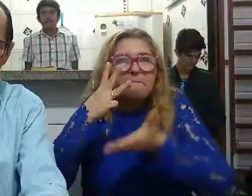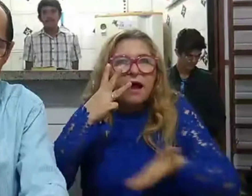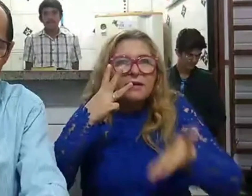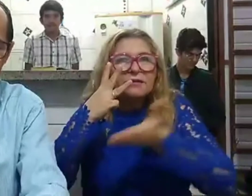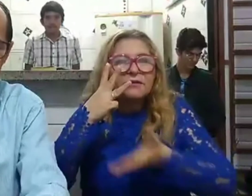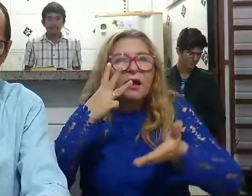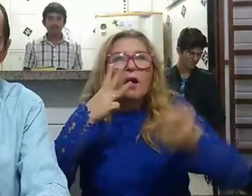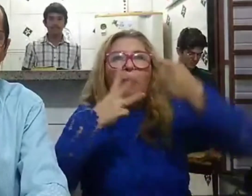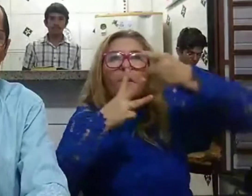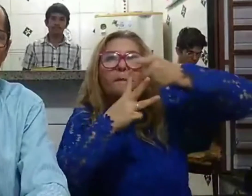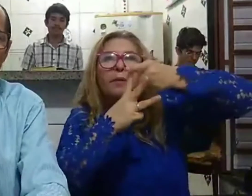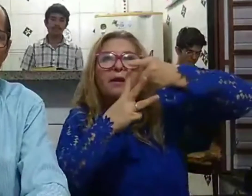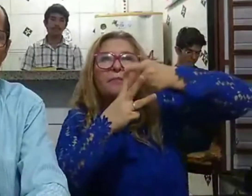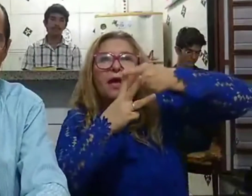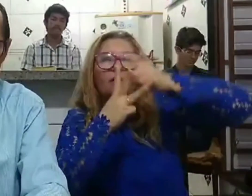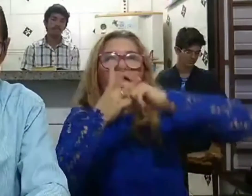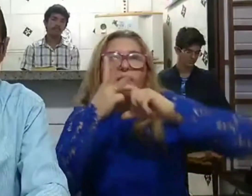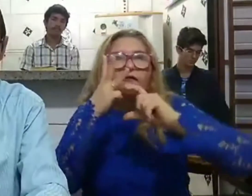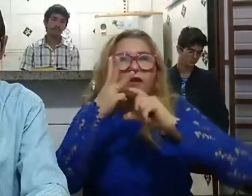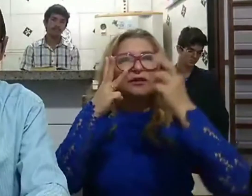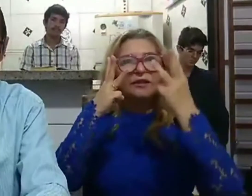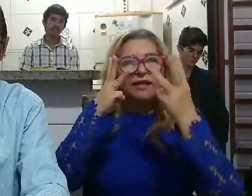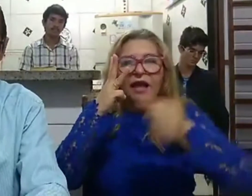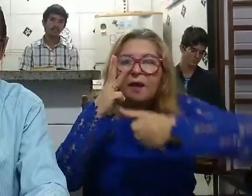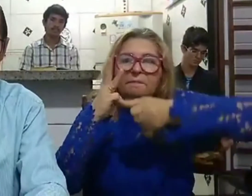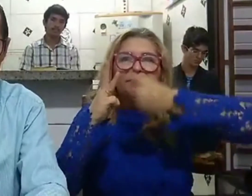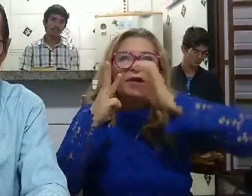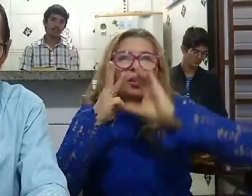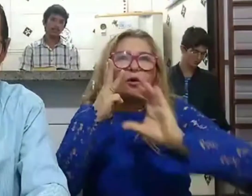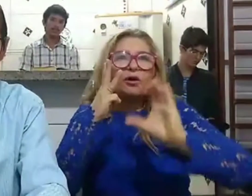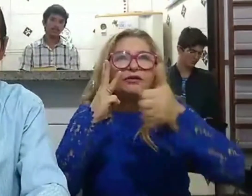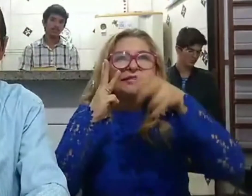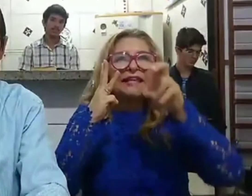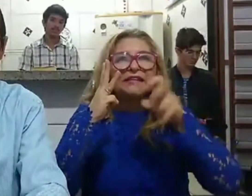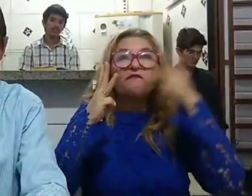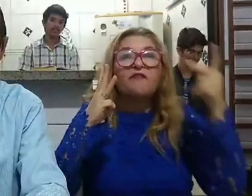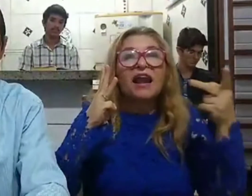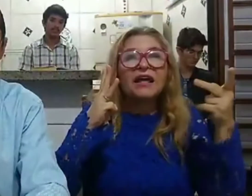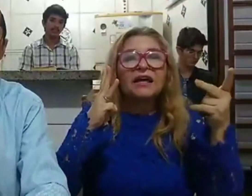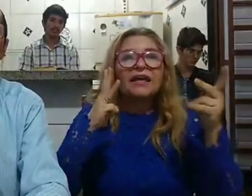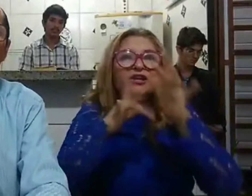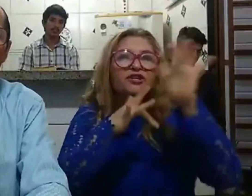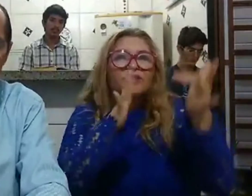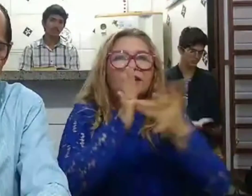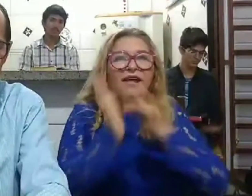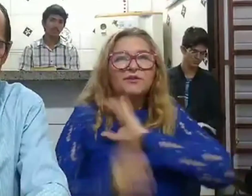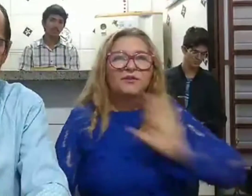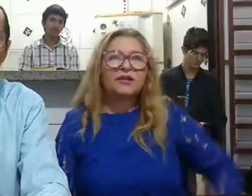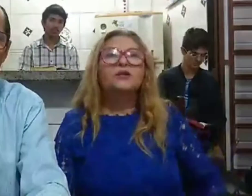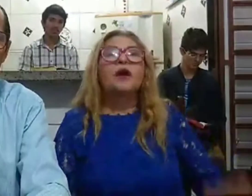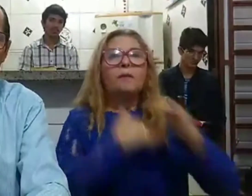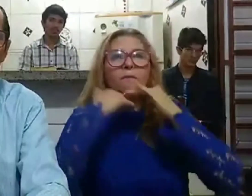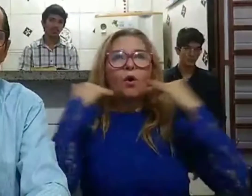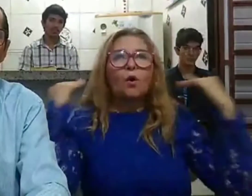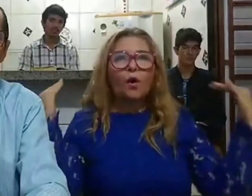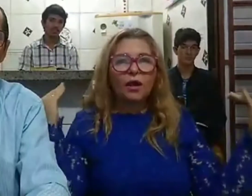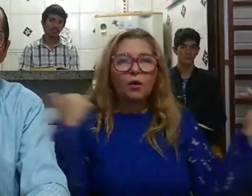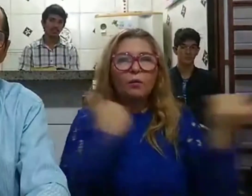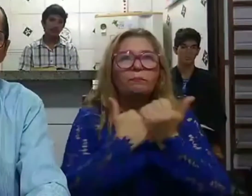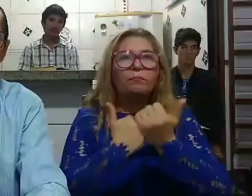Evangelho. Primeiro, no verso 3 de 1 Coríntios 15, diz que Jesus Cristo morreu por